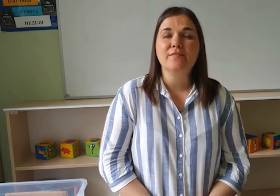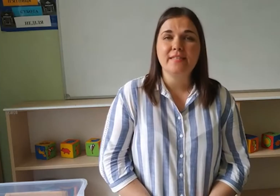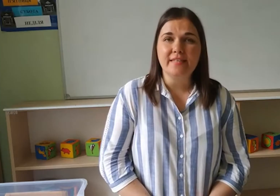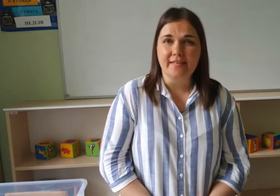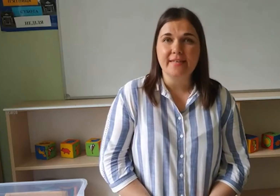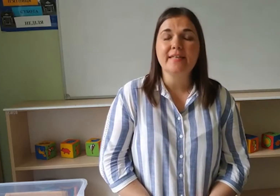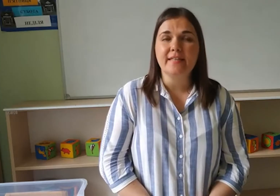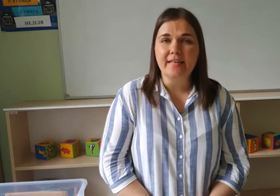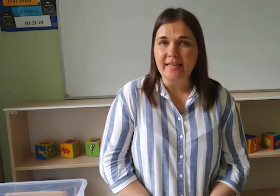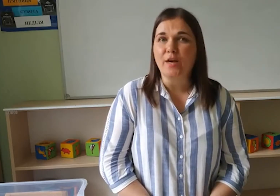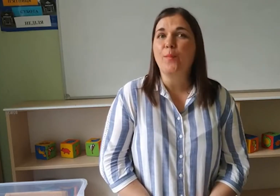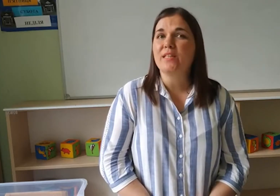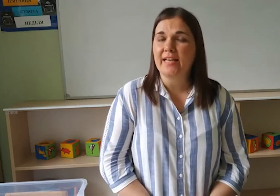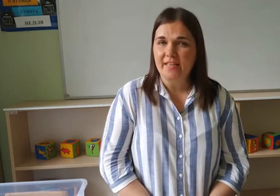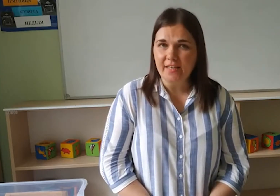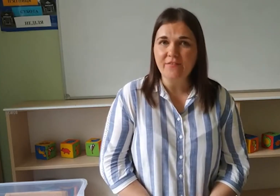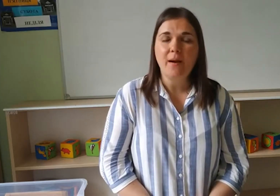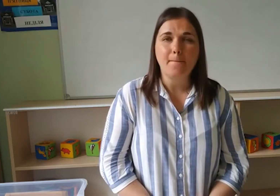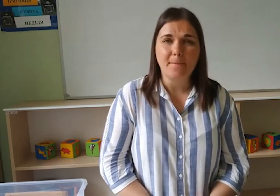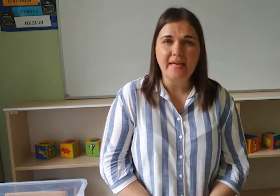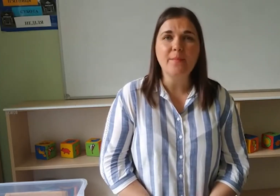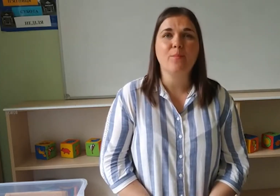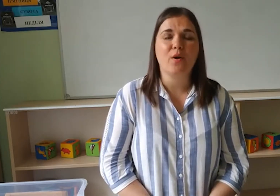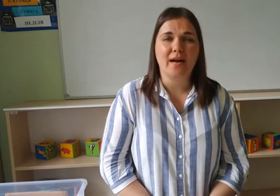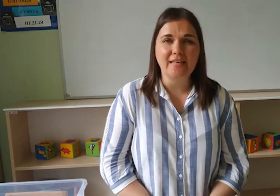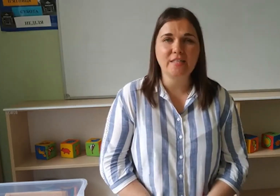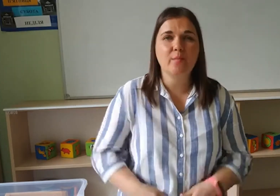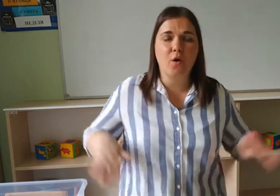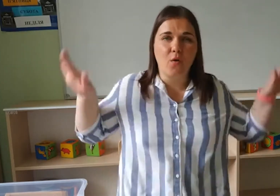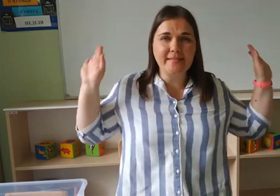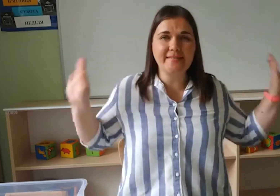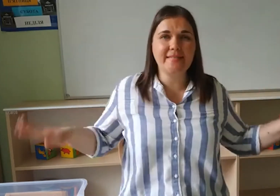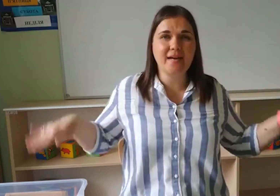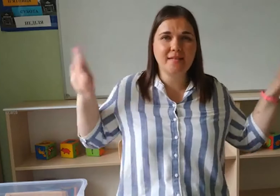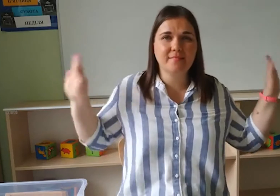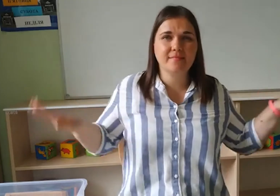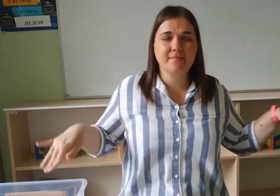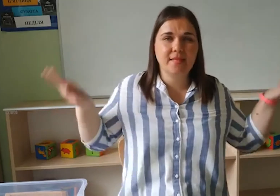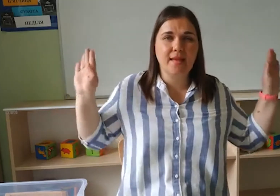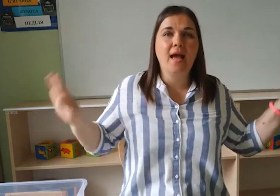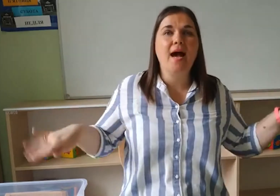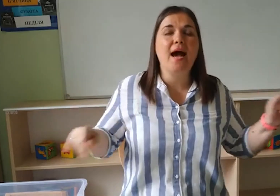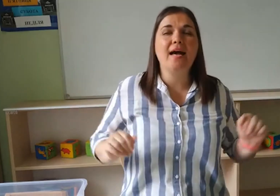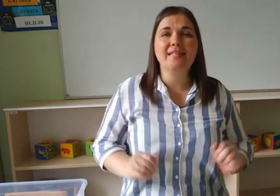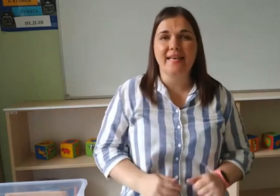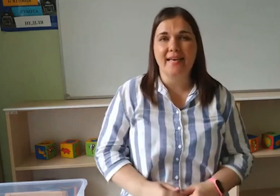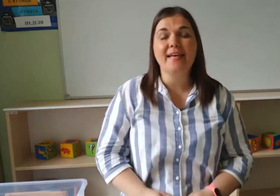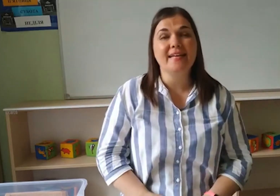Всіх диких птахів ми показуємо ось так. Але